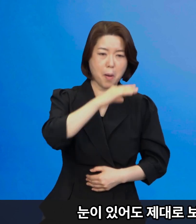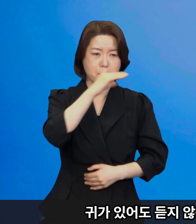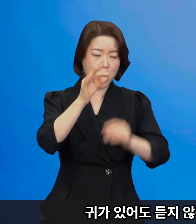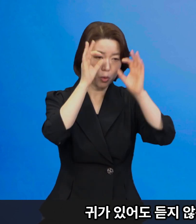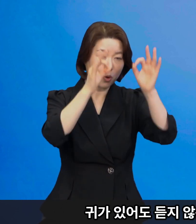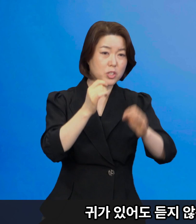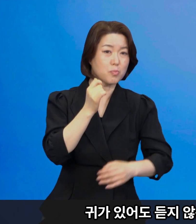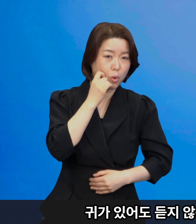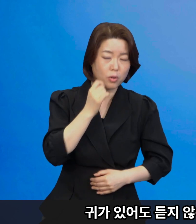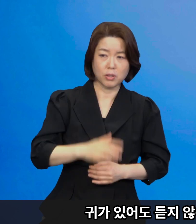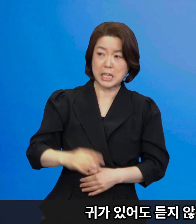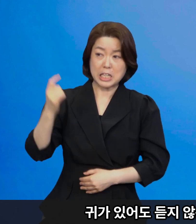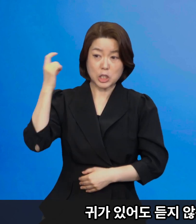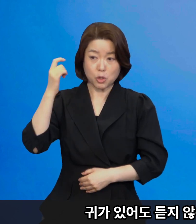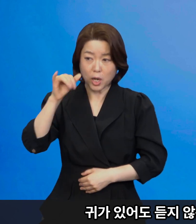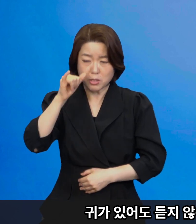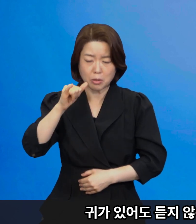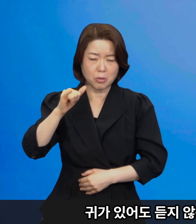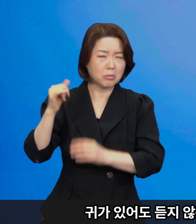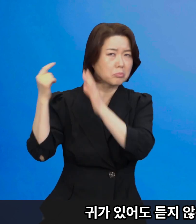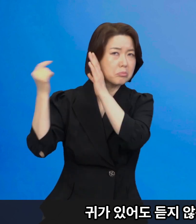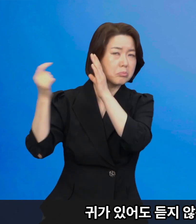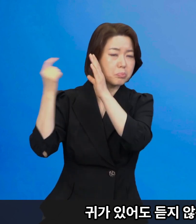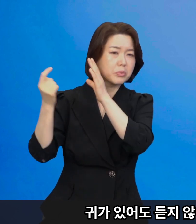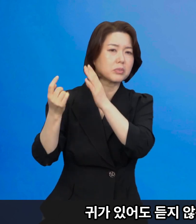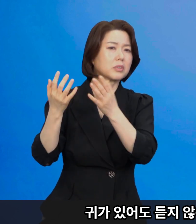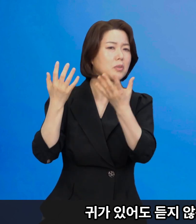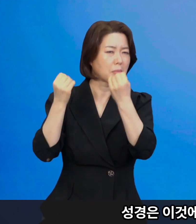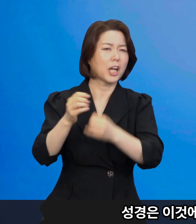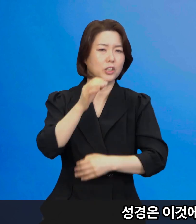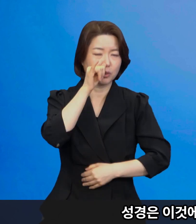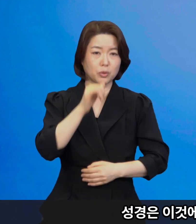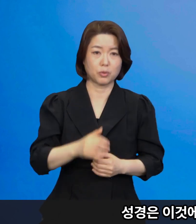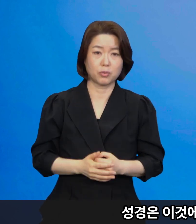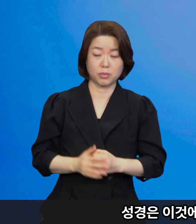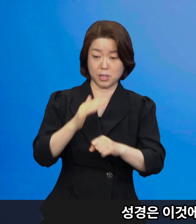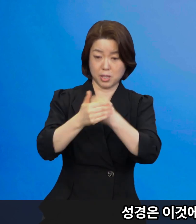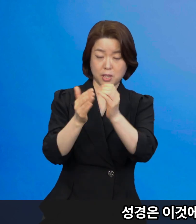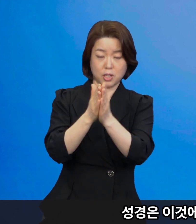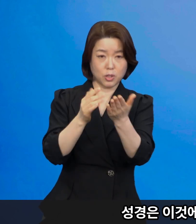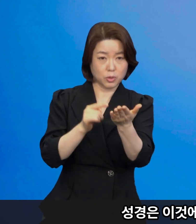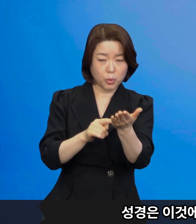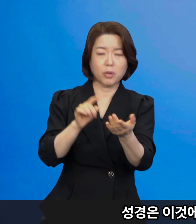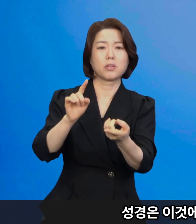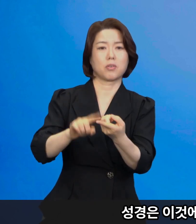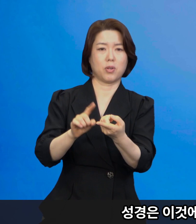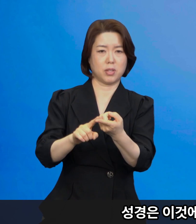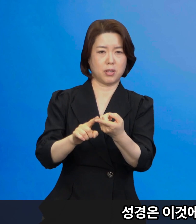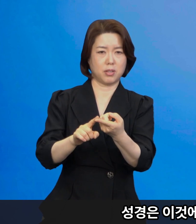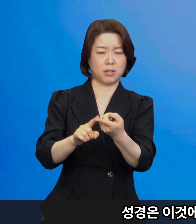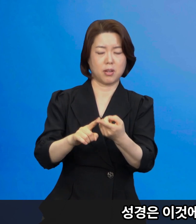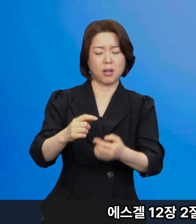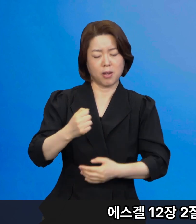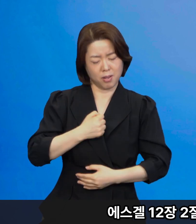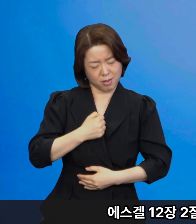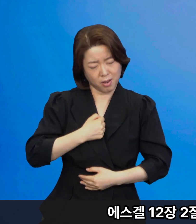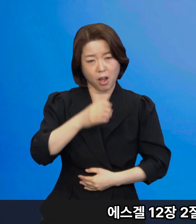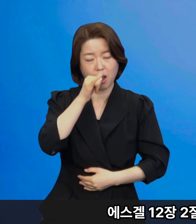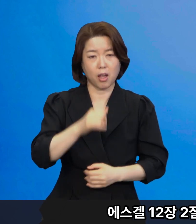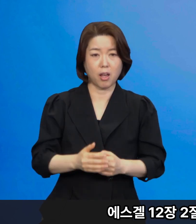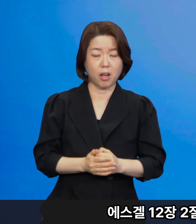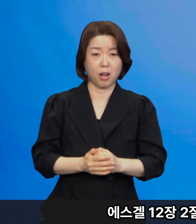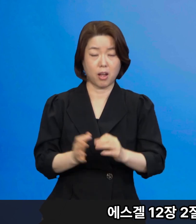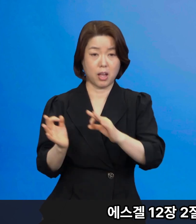많이 있고 귀가 있어도 듣지 않는 사람들이 많이 있습니다. 성경은 이것에 대해서 한탄합니다.